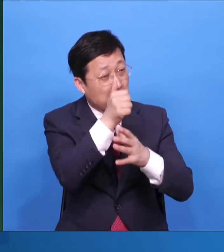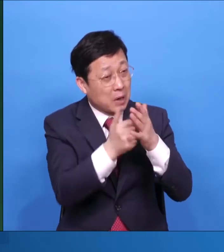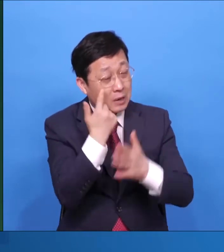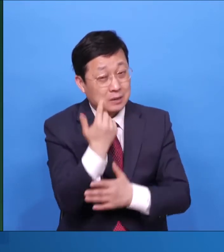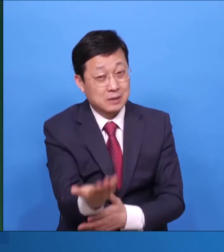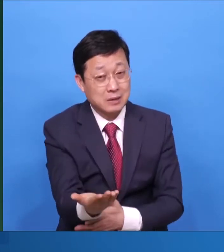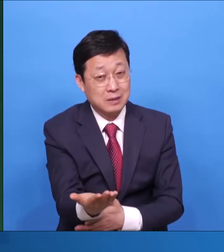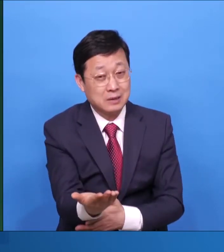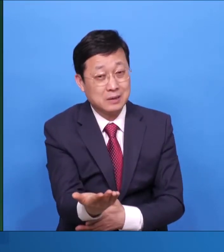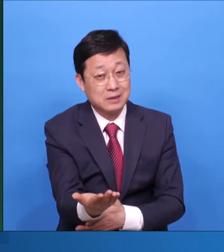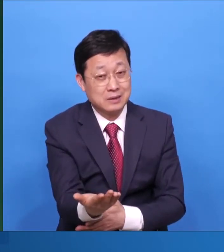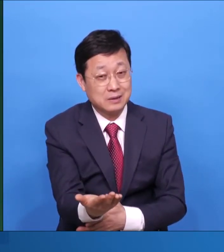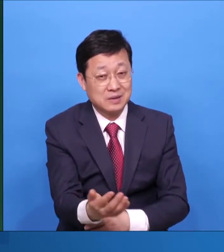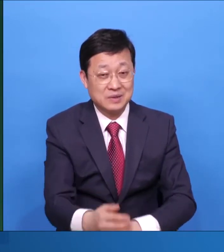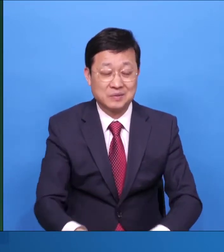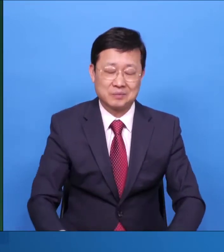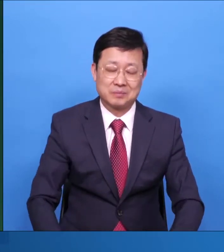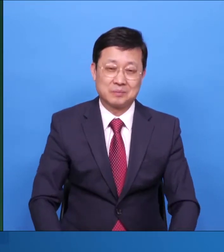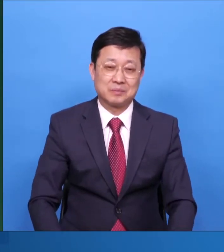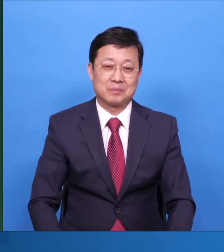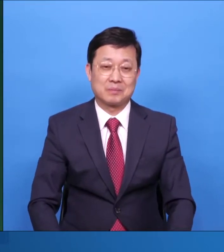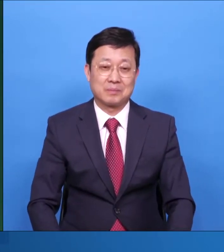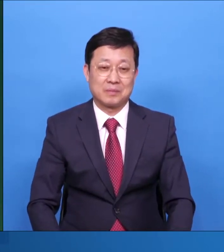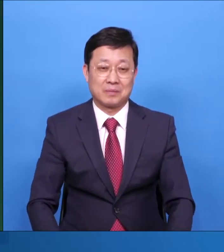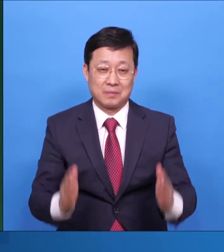이 엘리사는